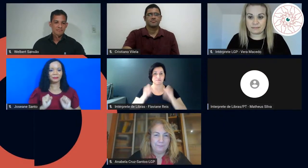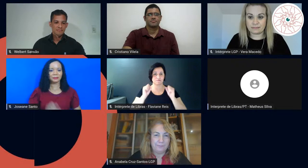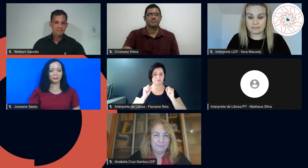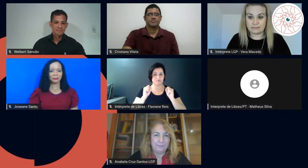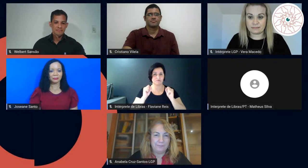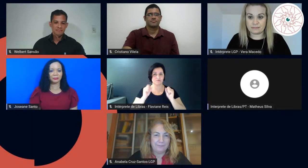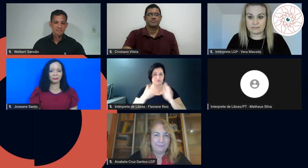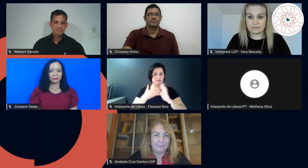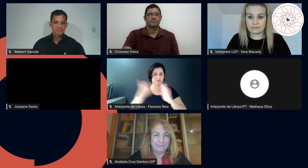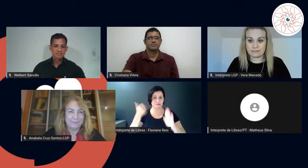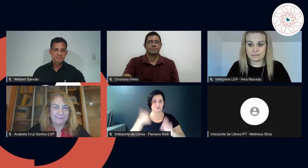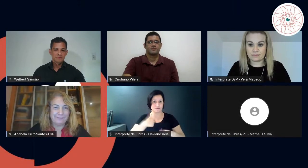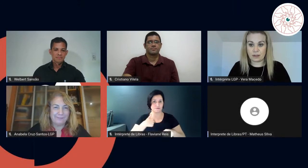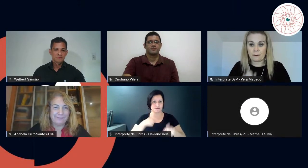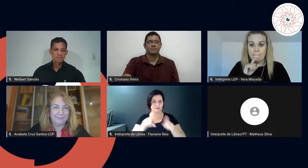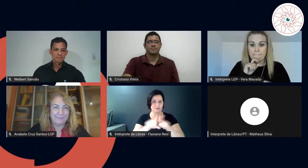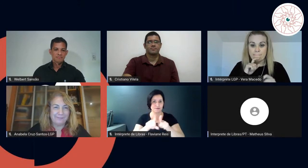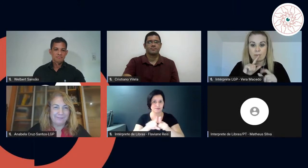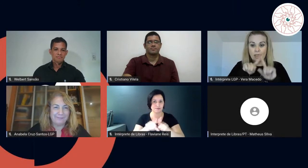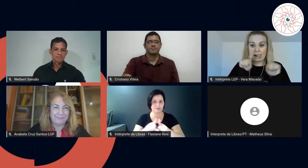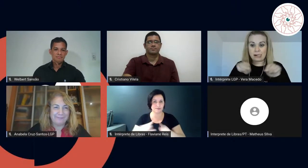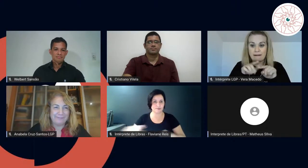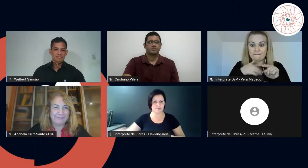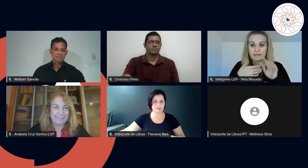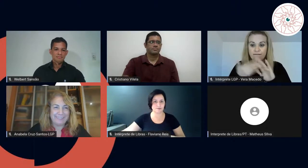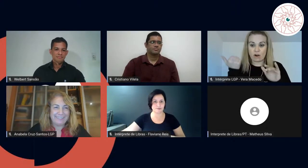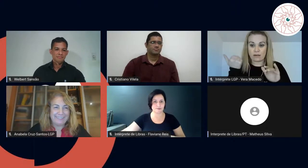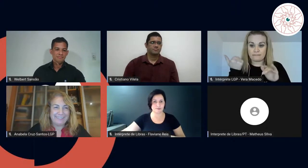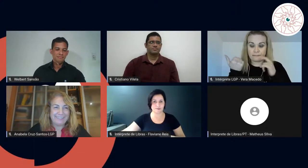livro. Podem retirar minha tela.